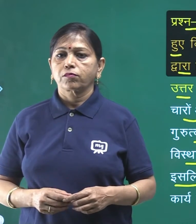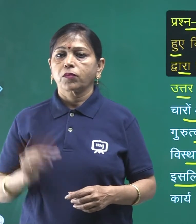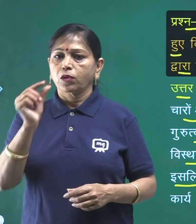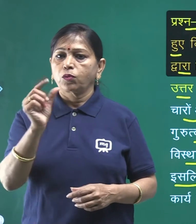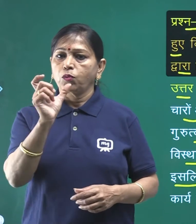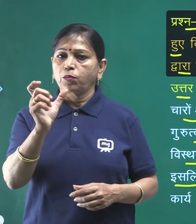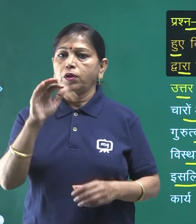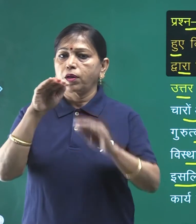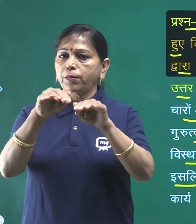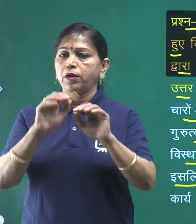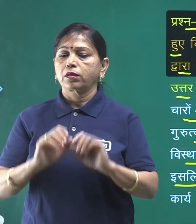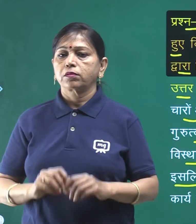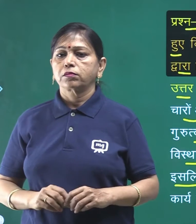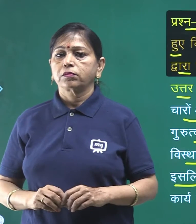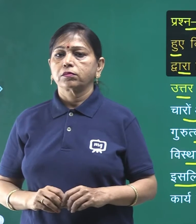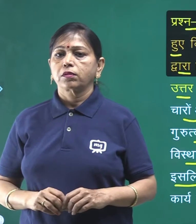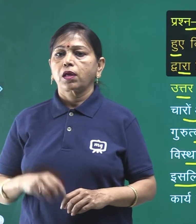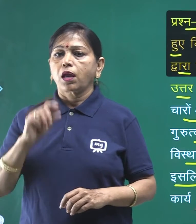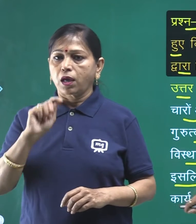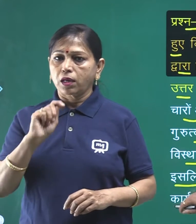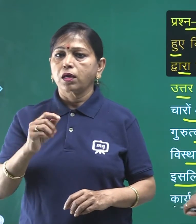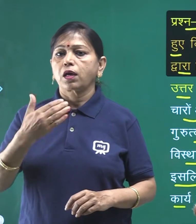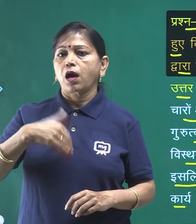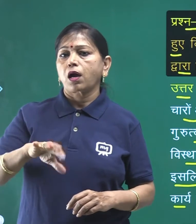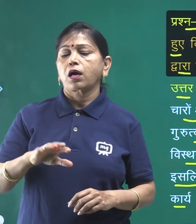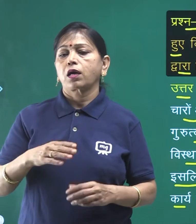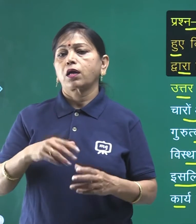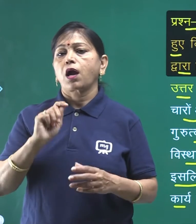उपग्रह पर किया गया कार्य